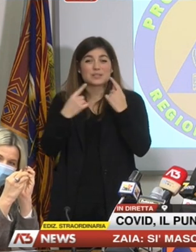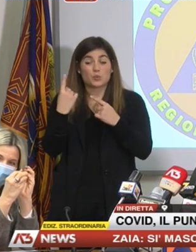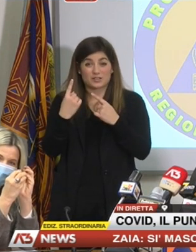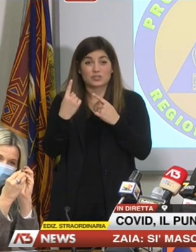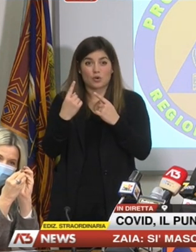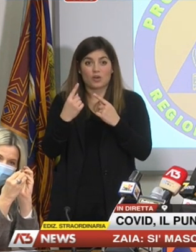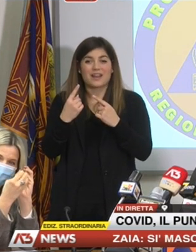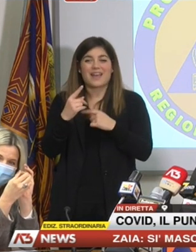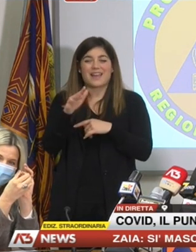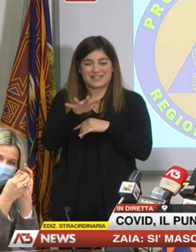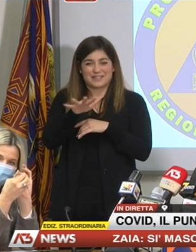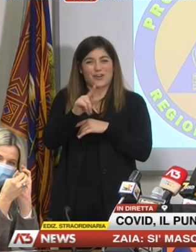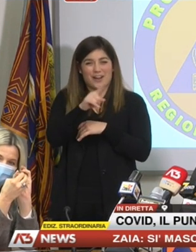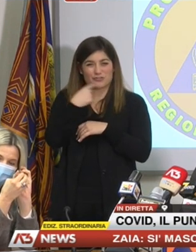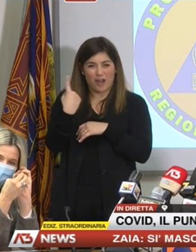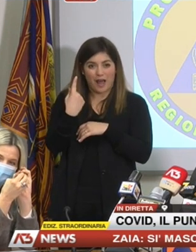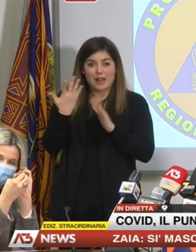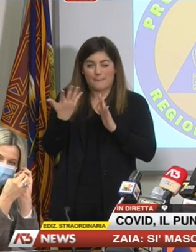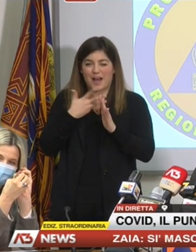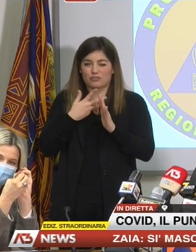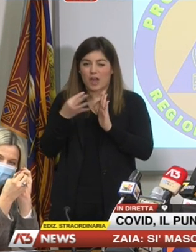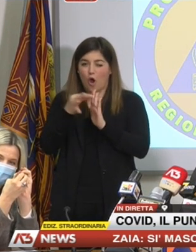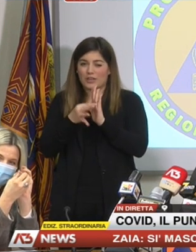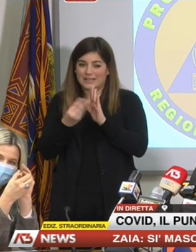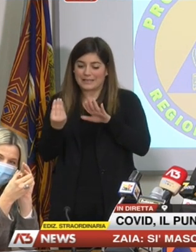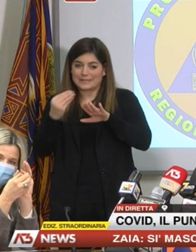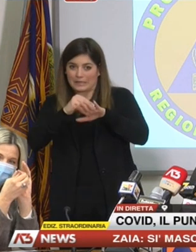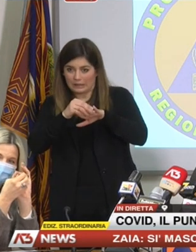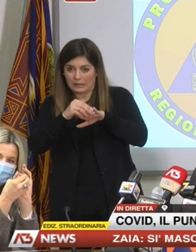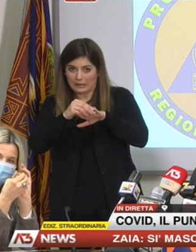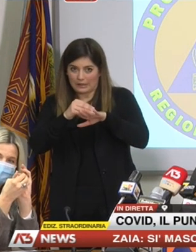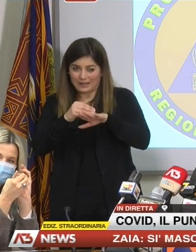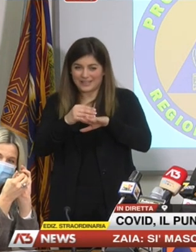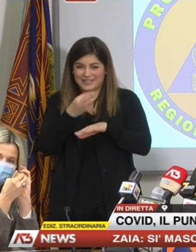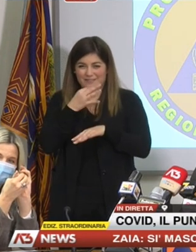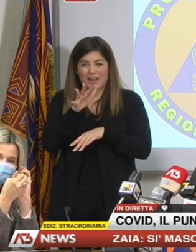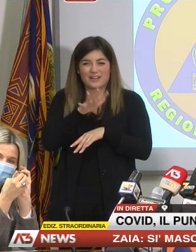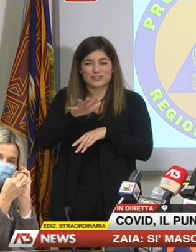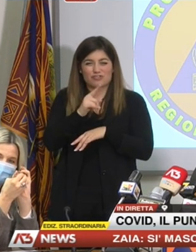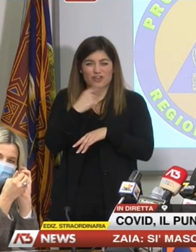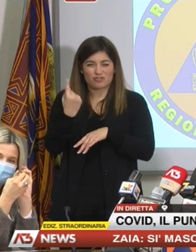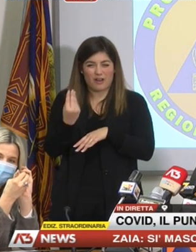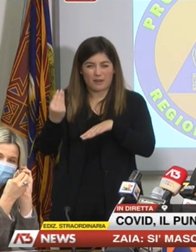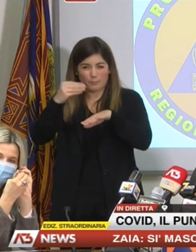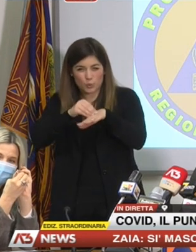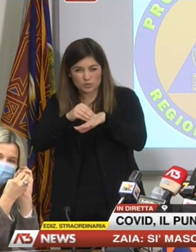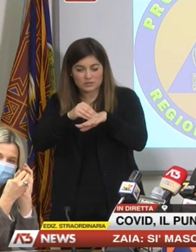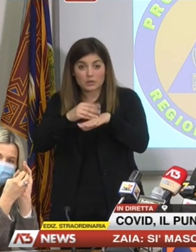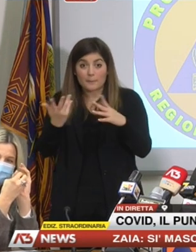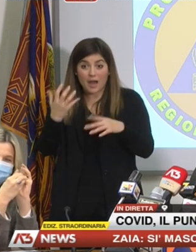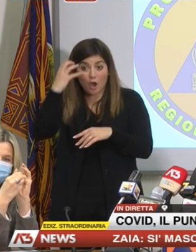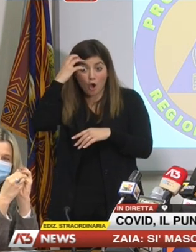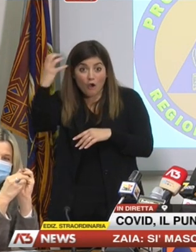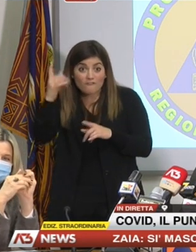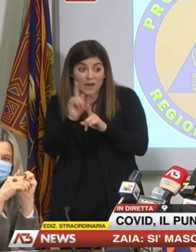supplettiva, cioè forse incide anche sul tema dei ristori, nel senso che non so se il governo ha come priorità un provvedimento che di